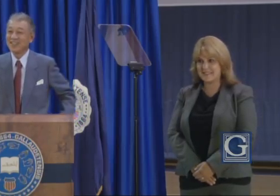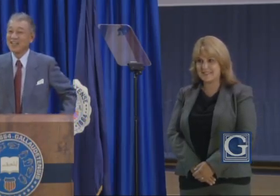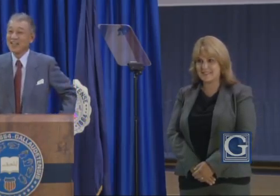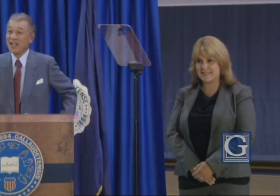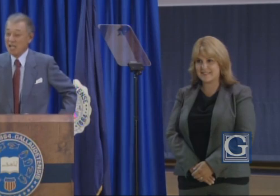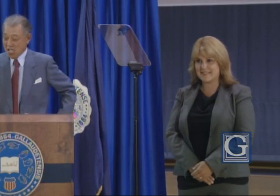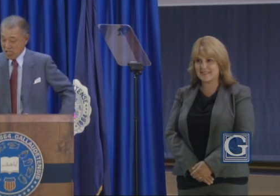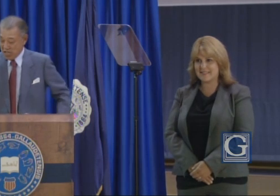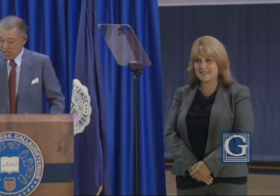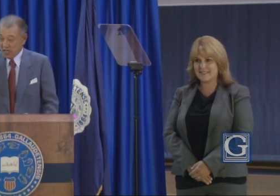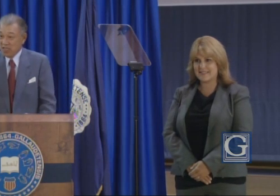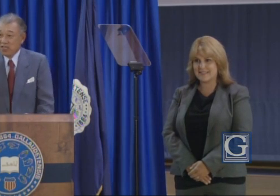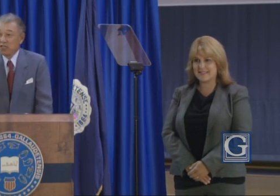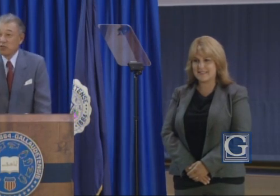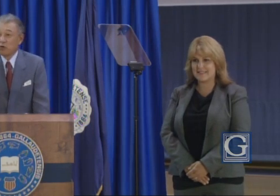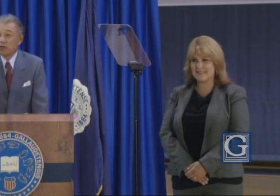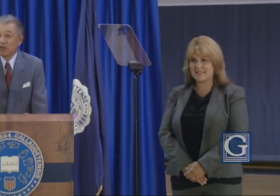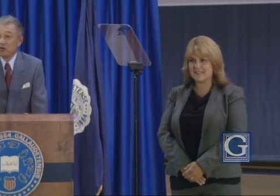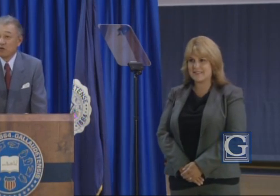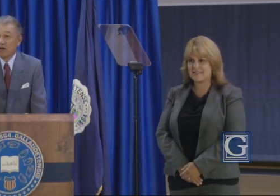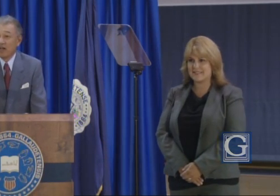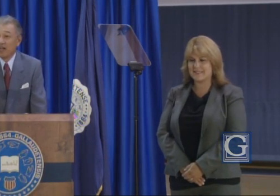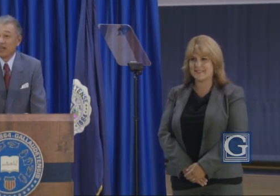Did you understand? 今日は